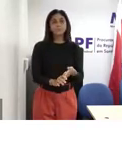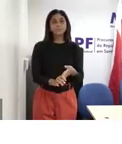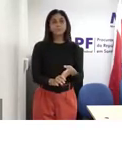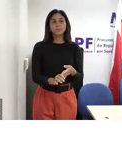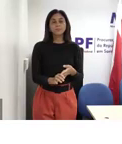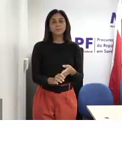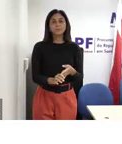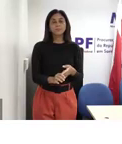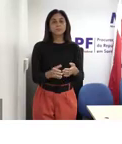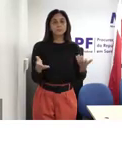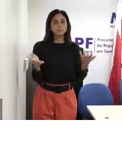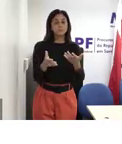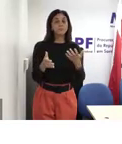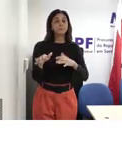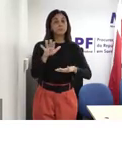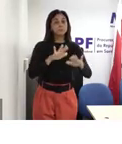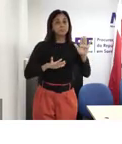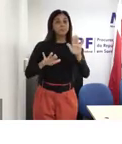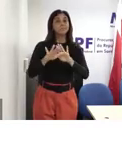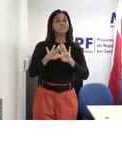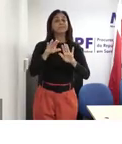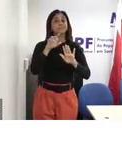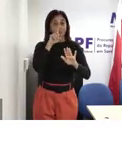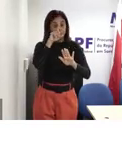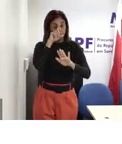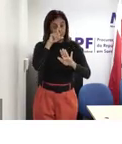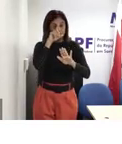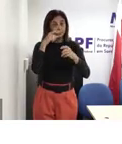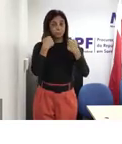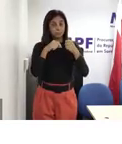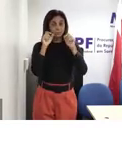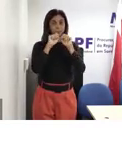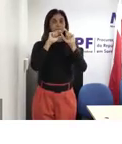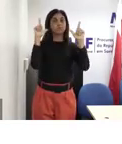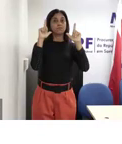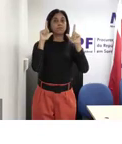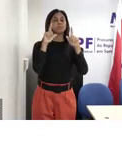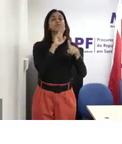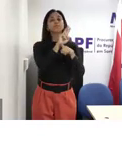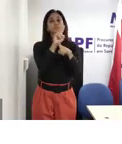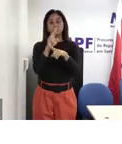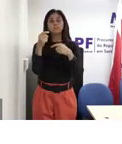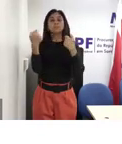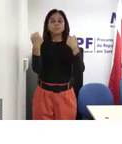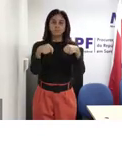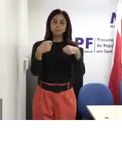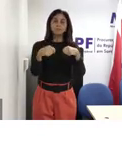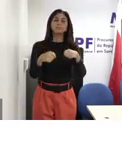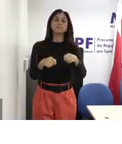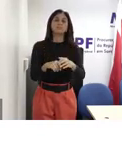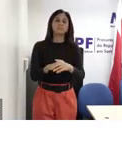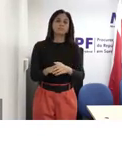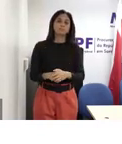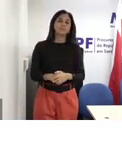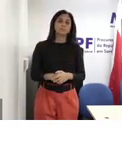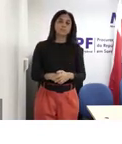muita tensão quanto a ela e essa tensão demanda por exemplo a supervisão fica mais complexa porque